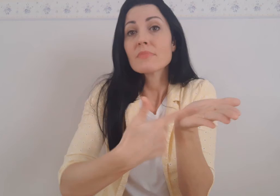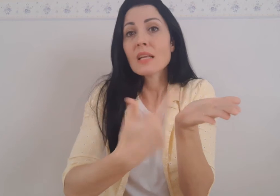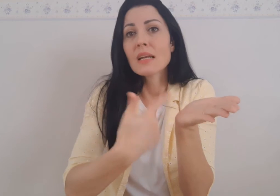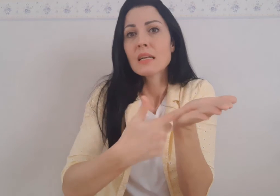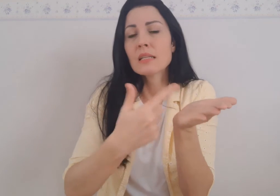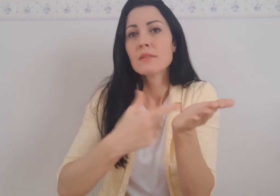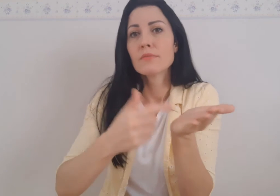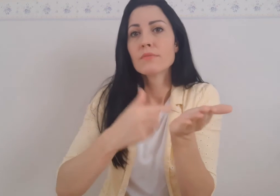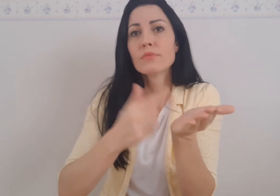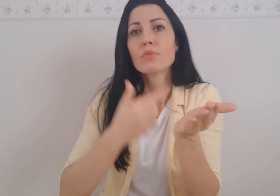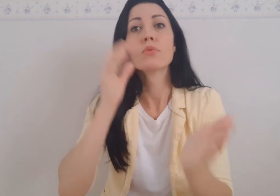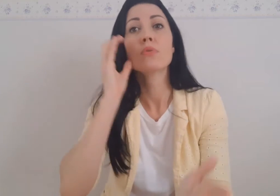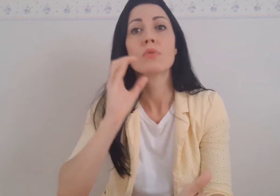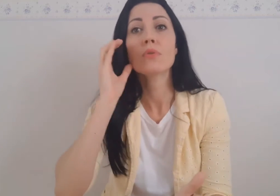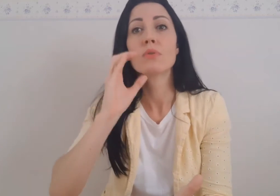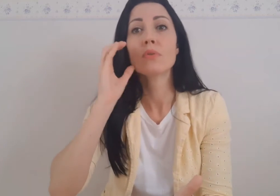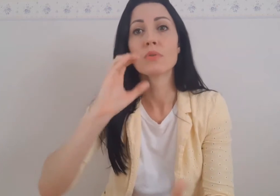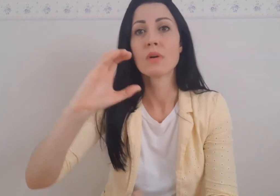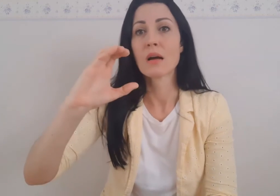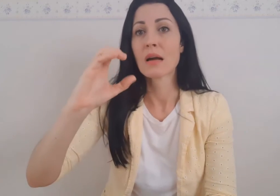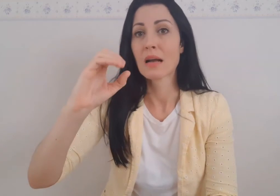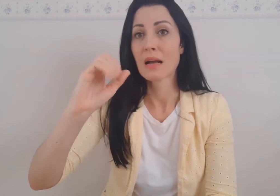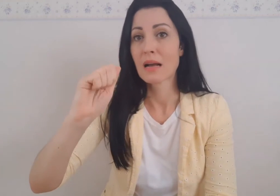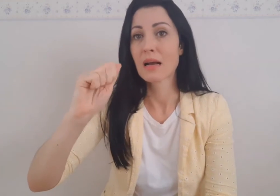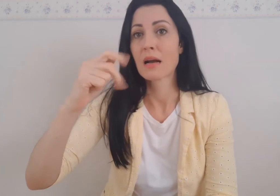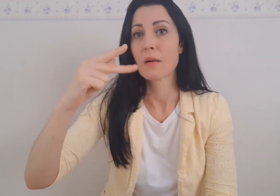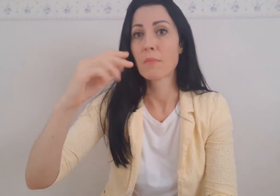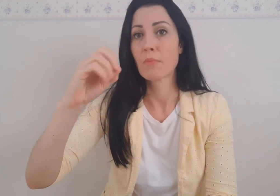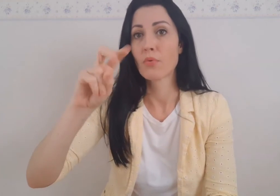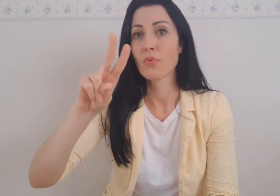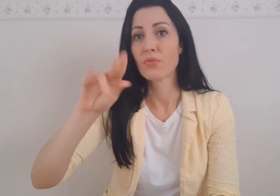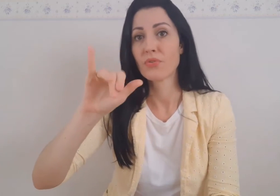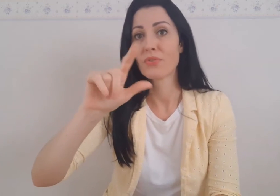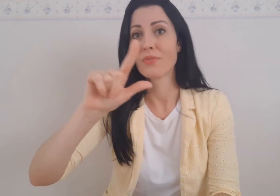Tem um livro chamado Capovilla.